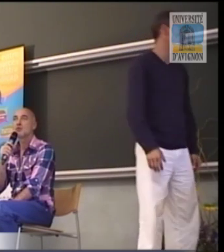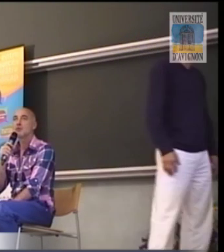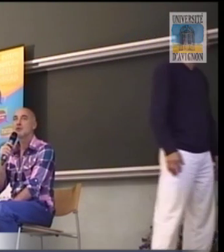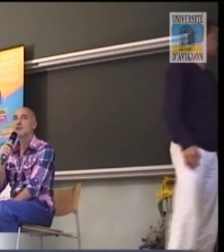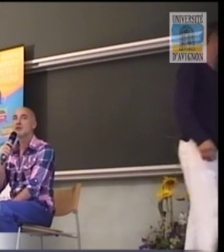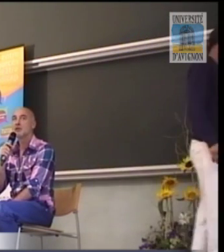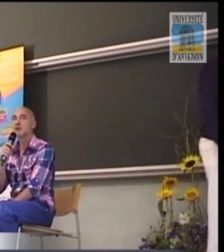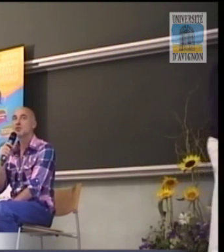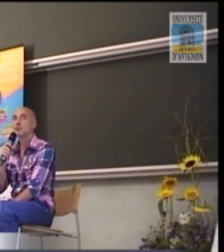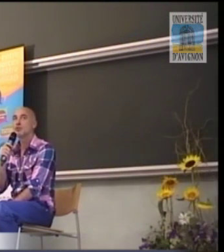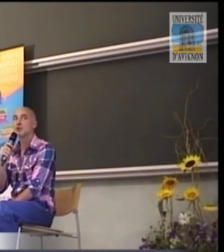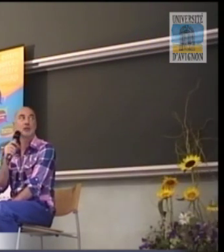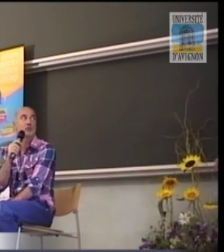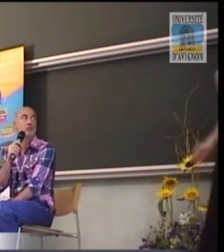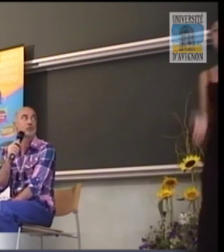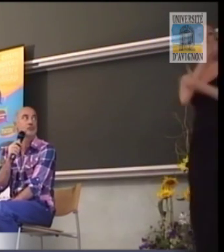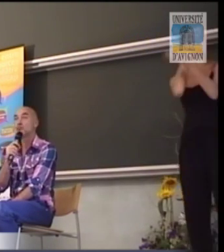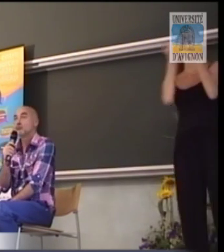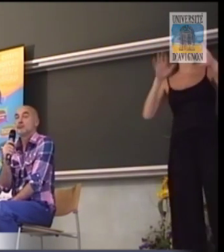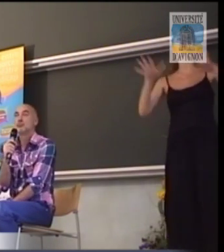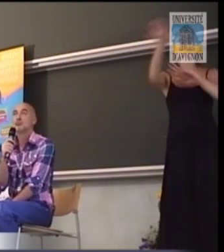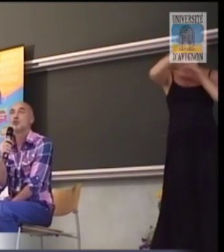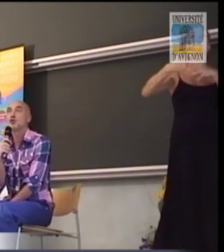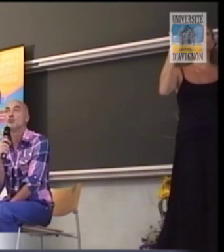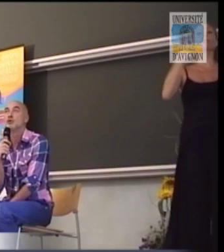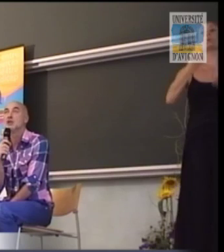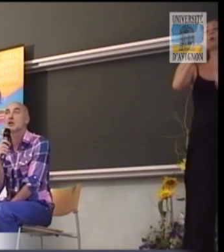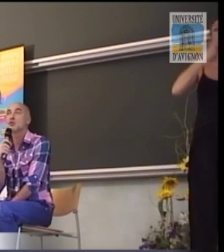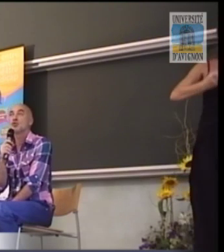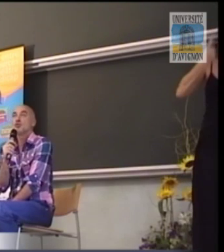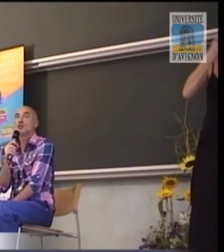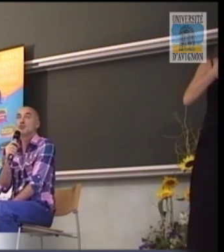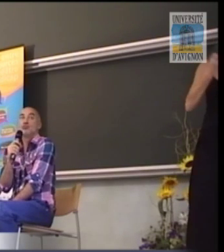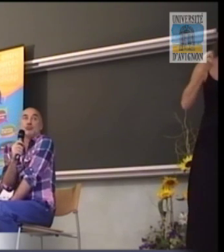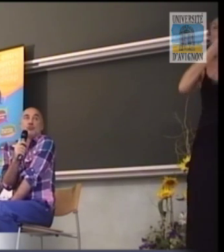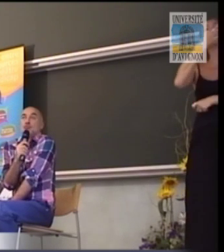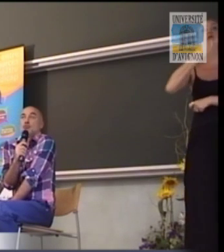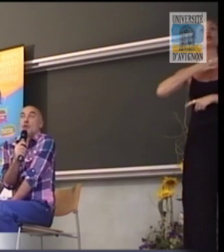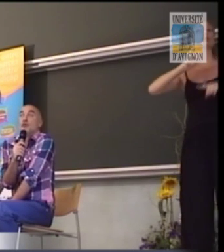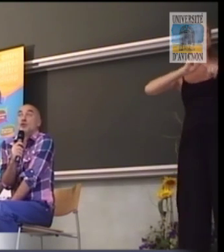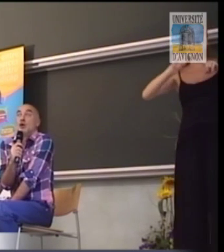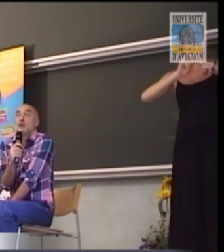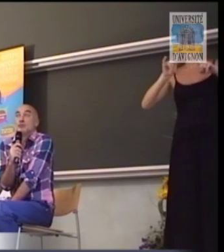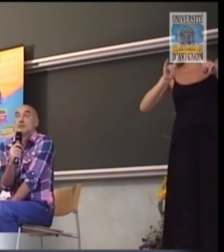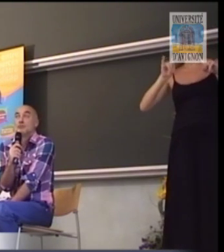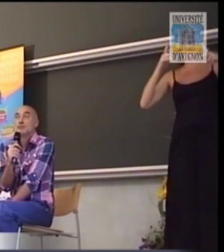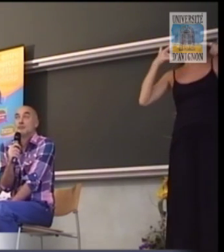Mesdames, messieurs, si vous avez des questions à me poser ou juste me dire quelque chose ou comme vous